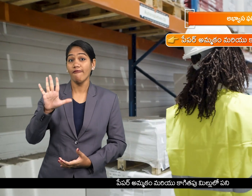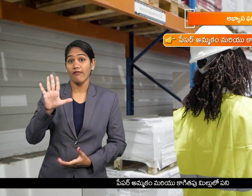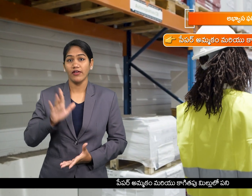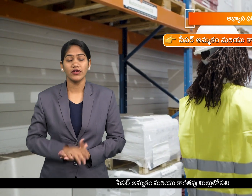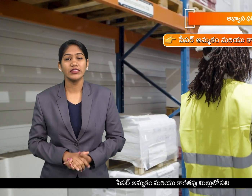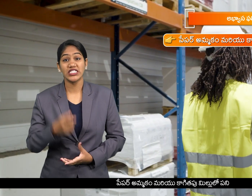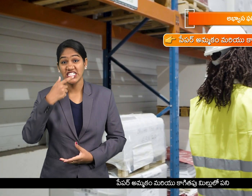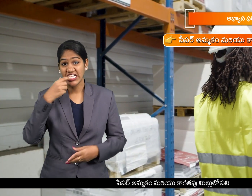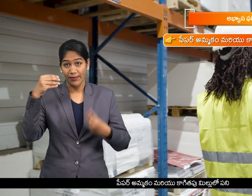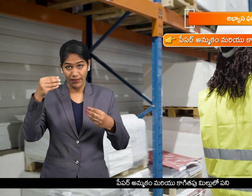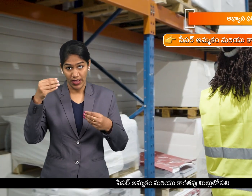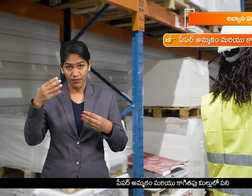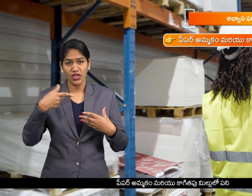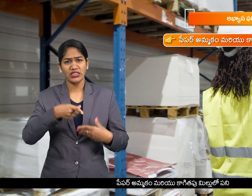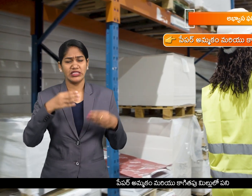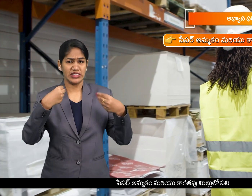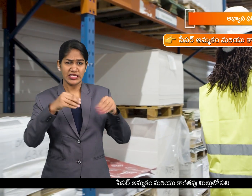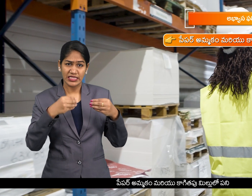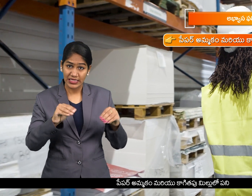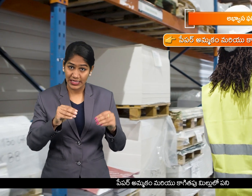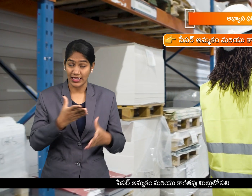పేపర్ అమ్మకము మరియు కాగితం మిల్లులలో పని,